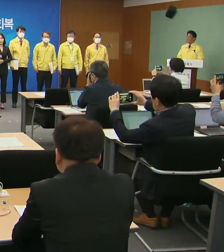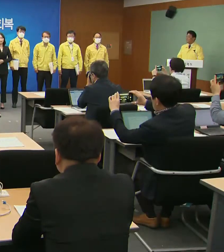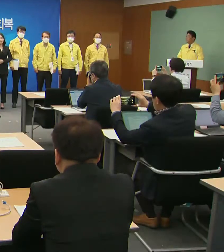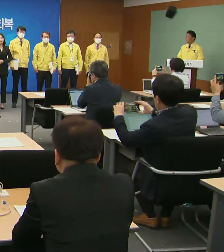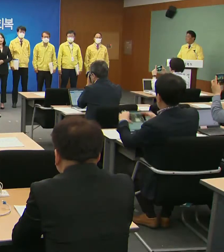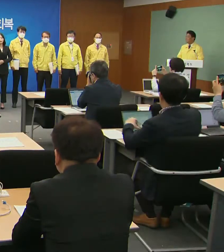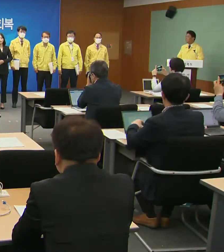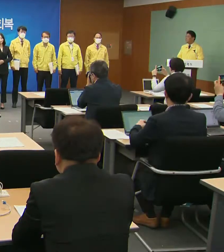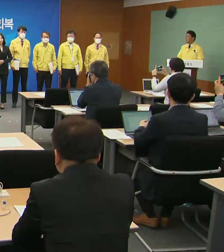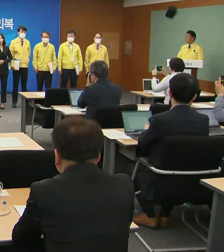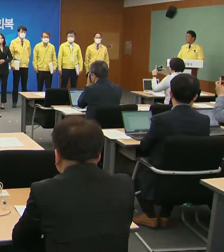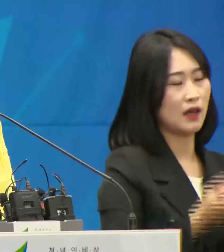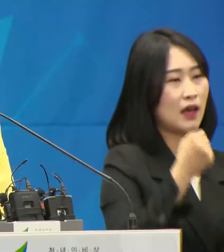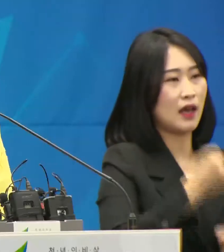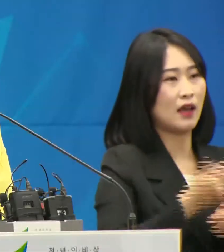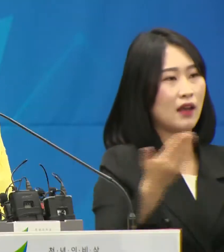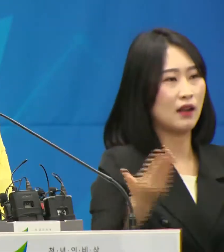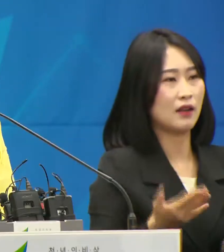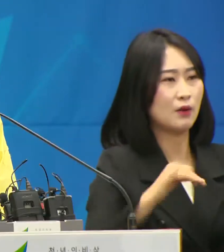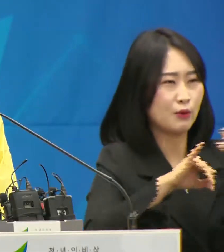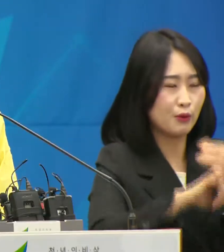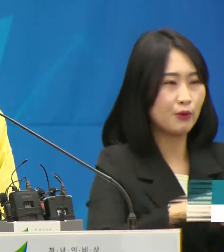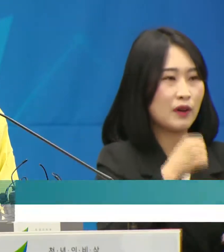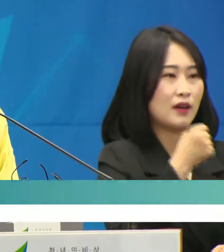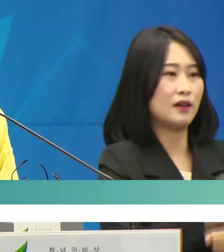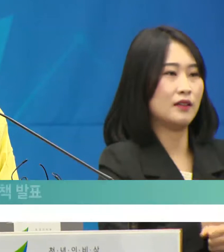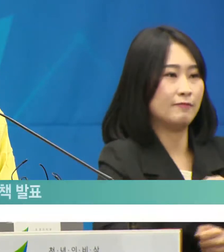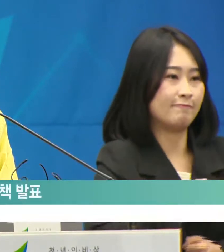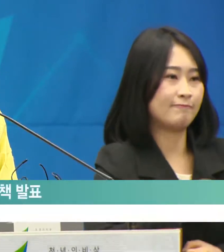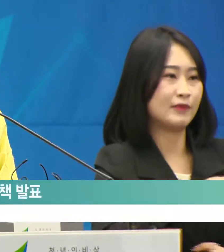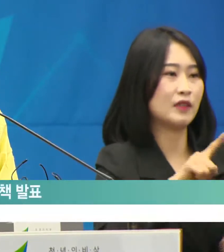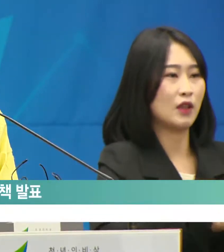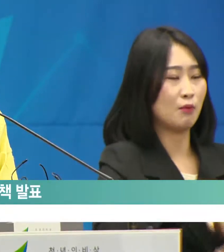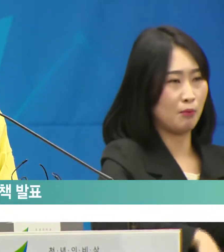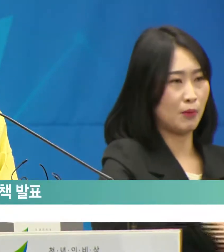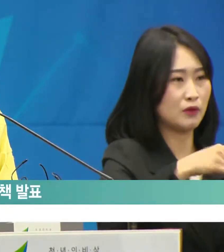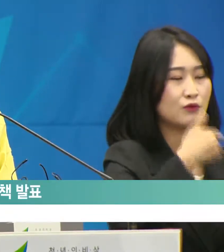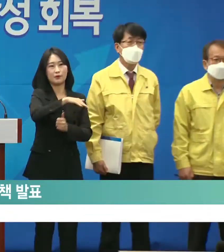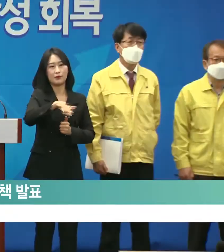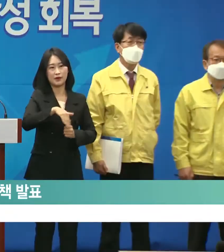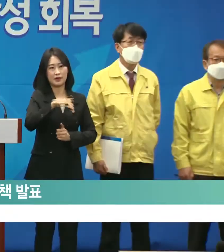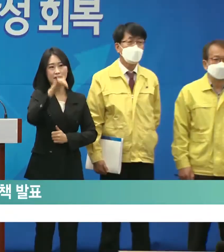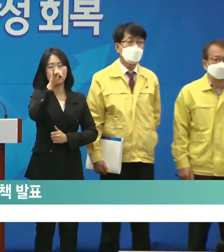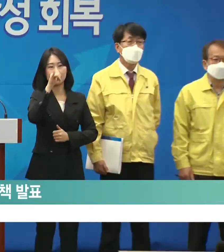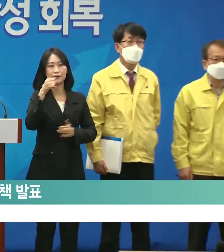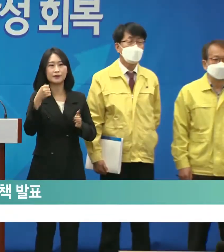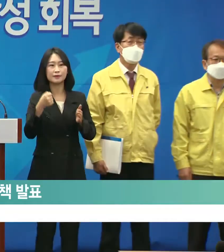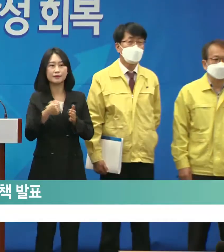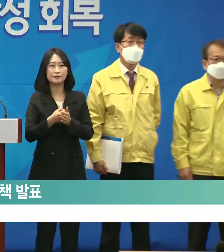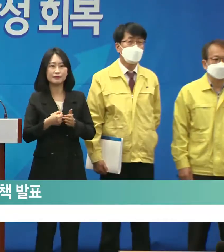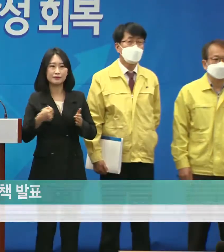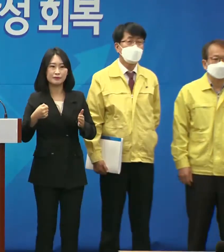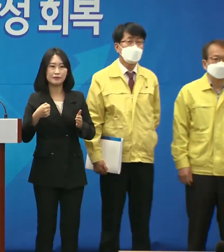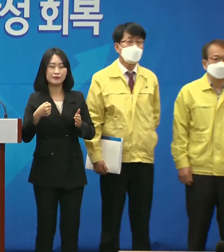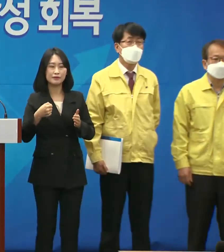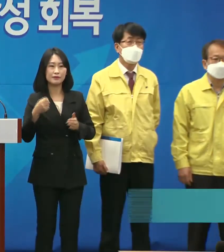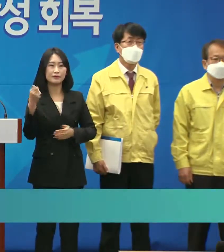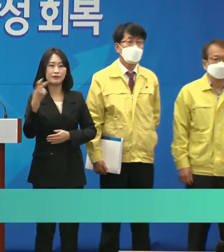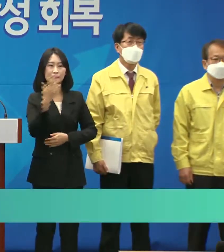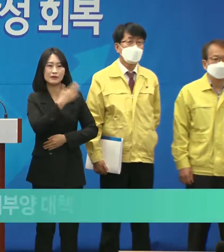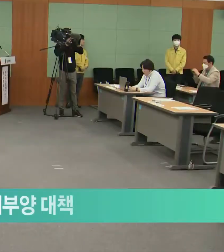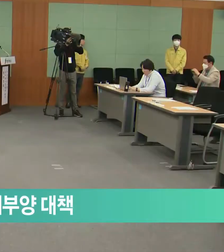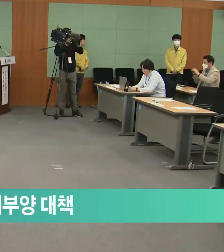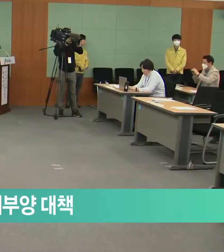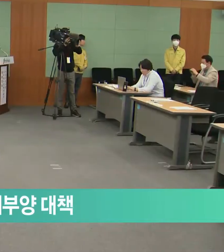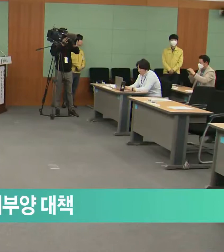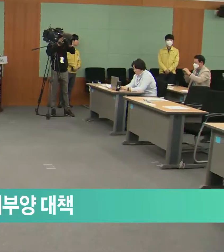전라북도가 코로나19로 파란을 맞은 경제 위기 극복을 위해 종합 대책을 내놨습니다. 대책은 경제 활력화를 위한 비대위 운영을